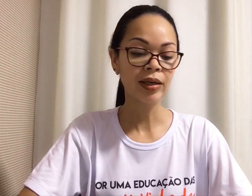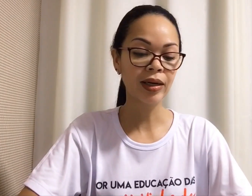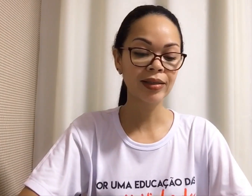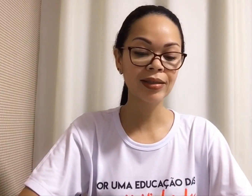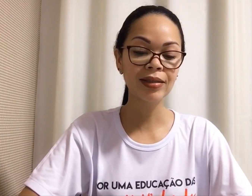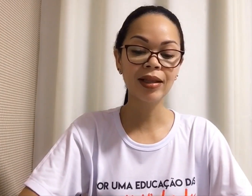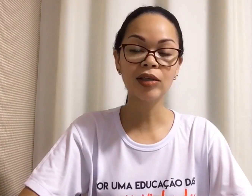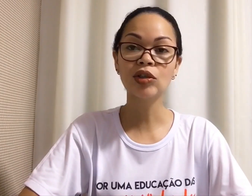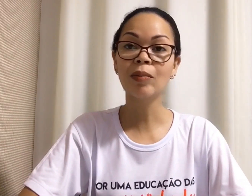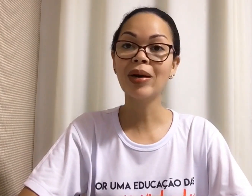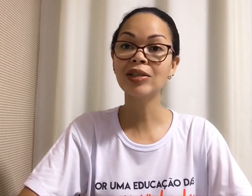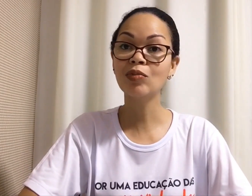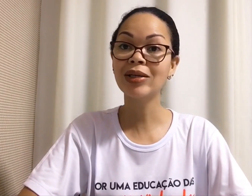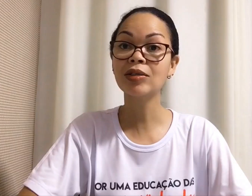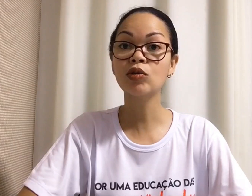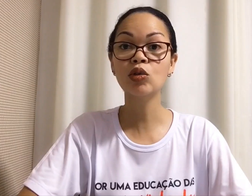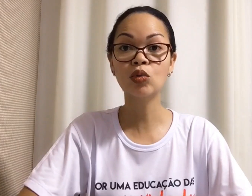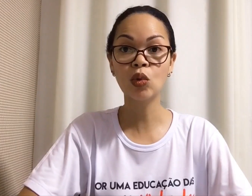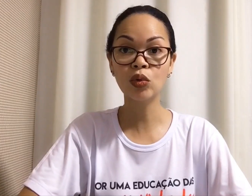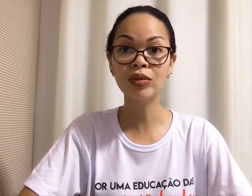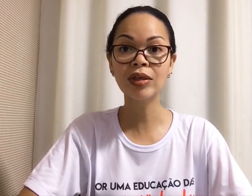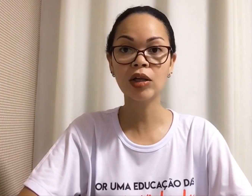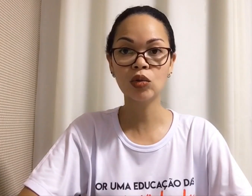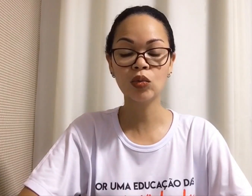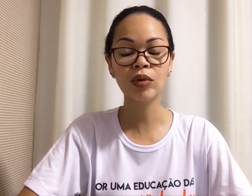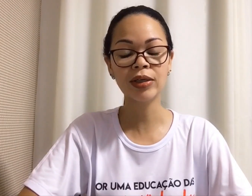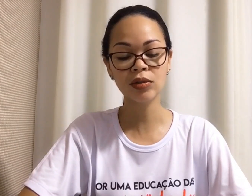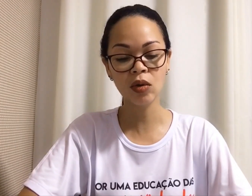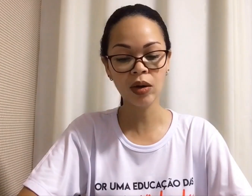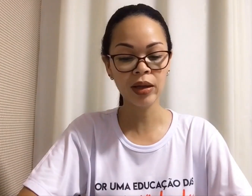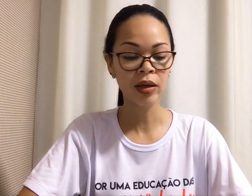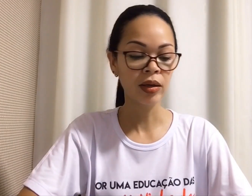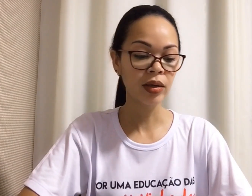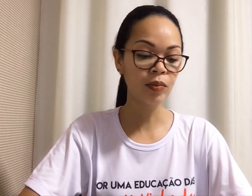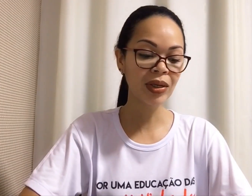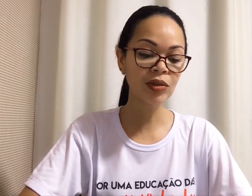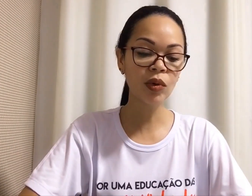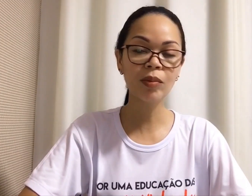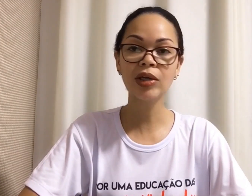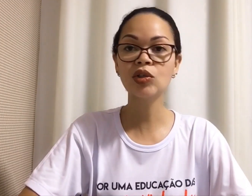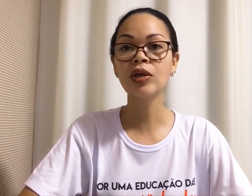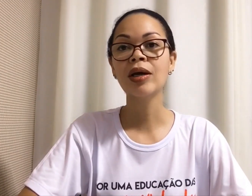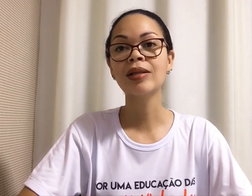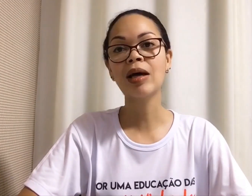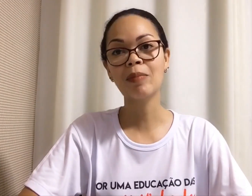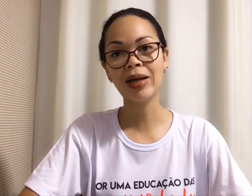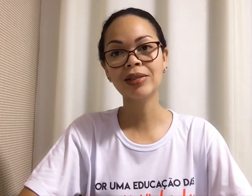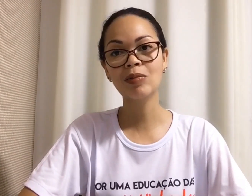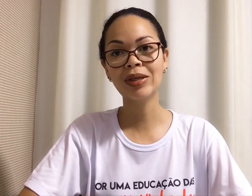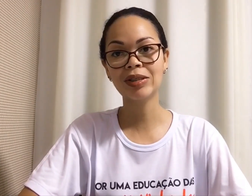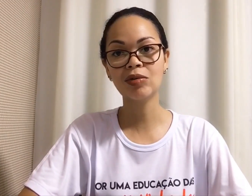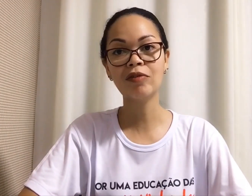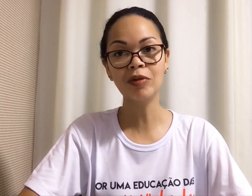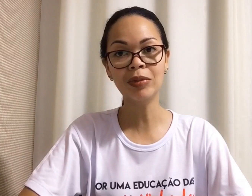e a necessidade da participação de todos que atuam na escola e principalmente da participação da